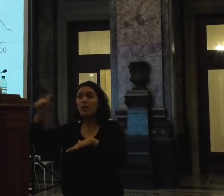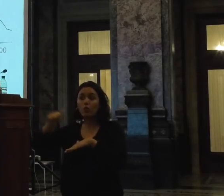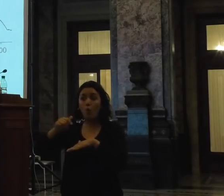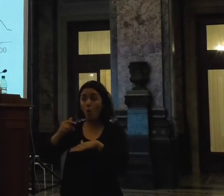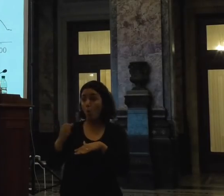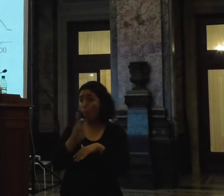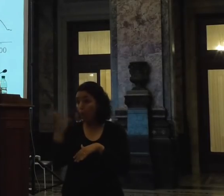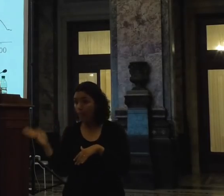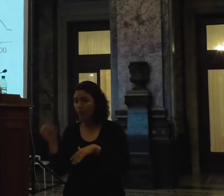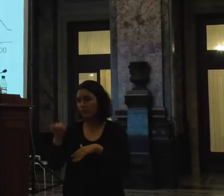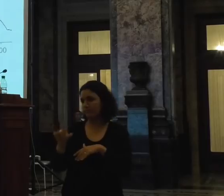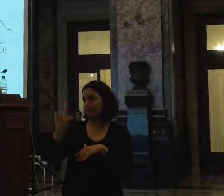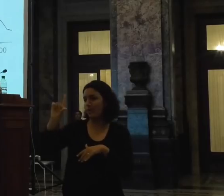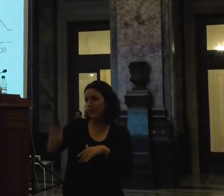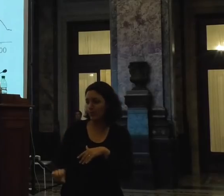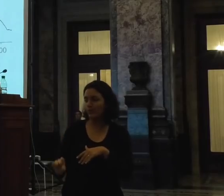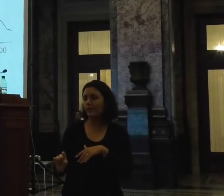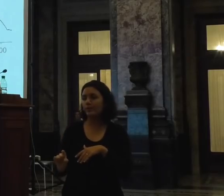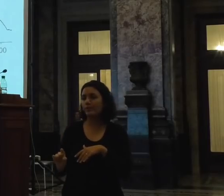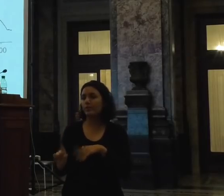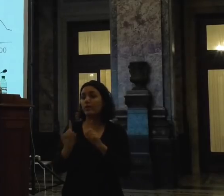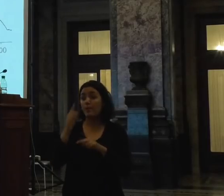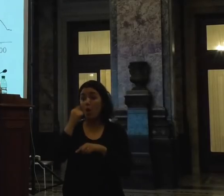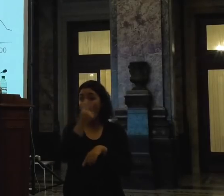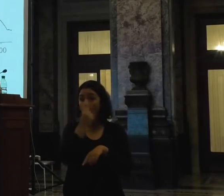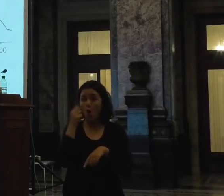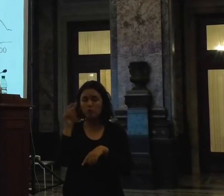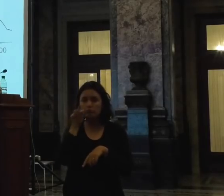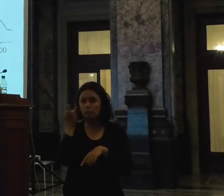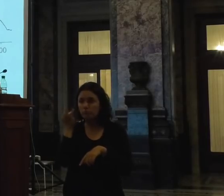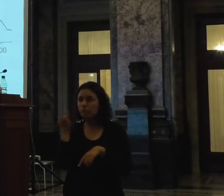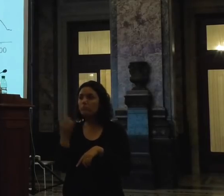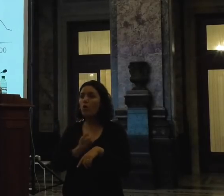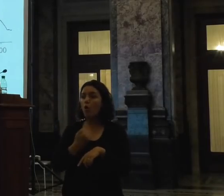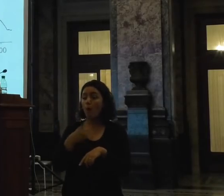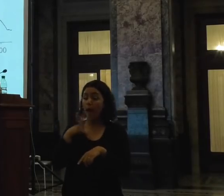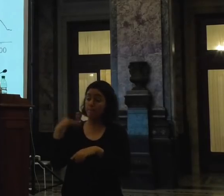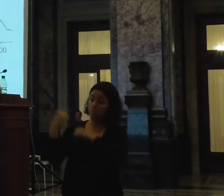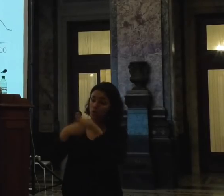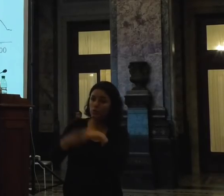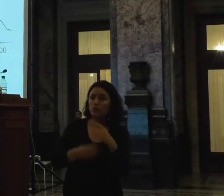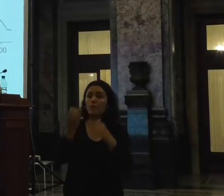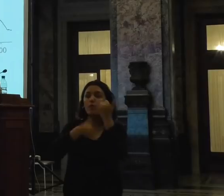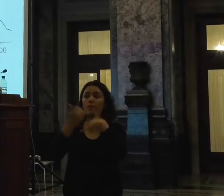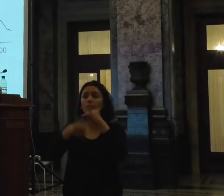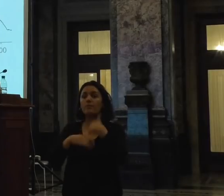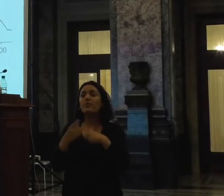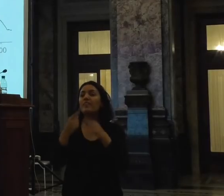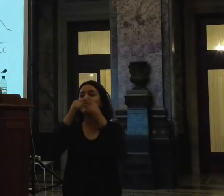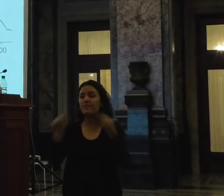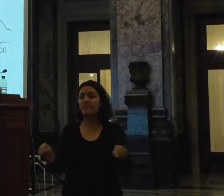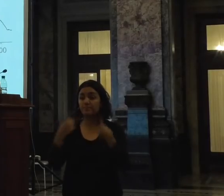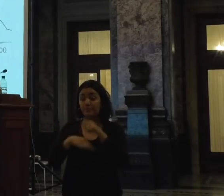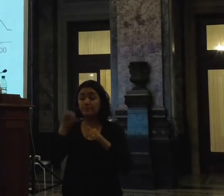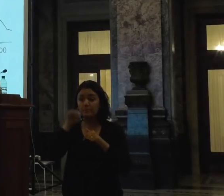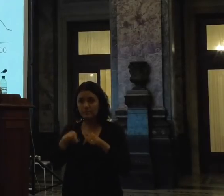es inferior, y los ojos nos están indicando que tienen, de hecho, un proceso de información diferente. Entonces, aquí